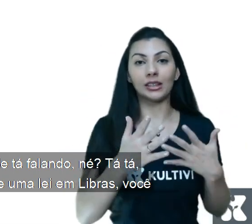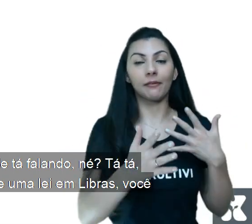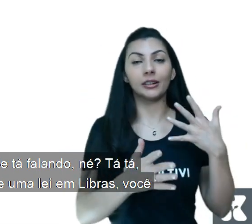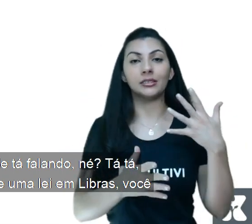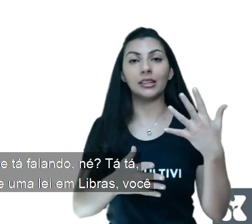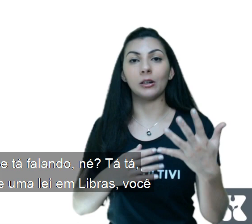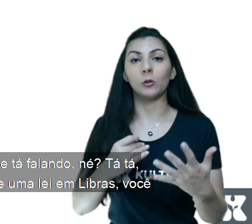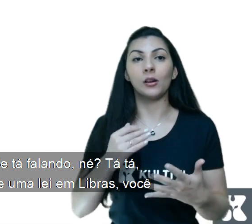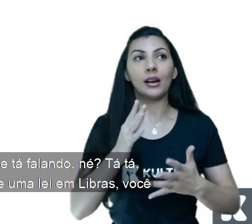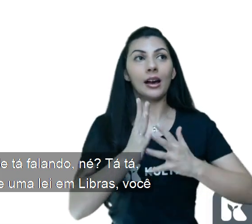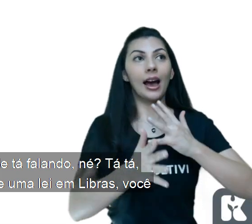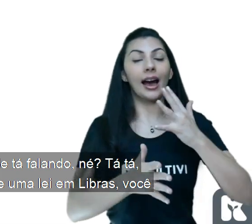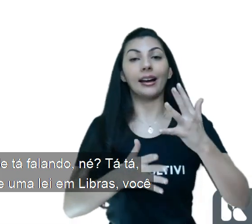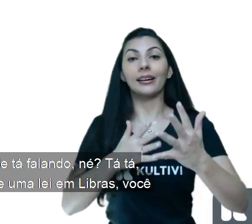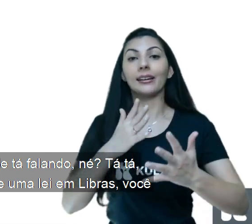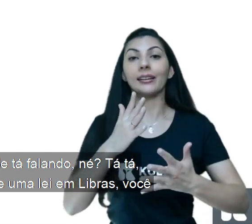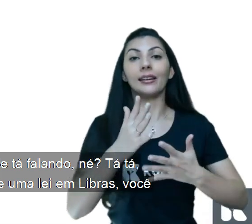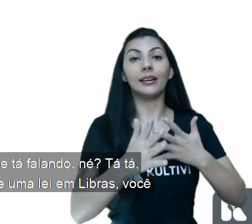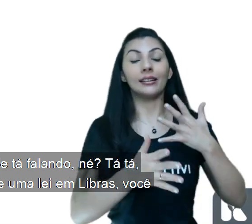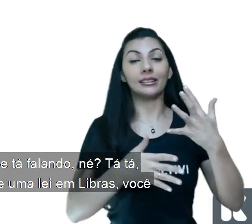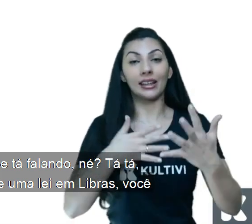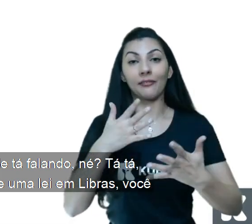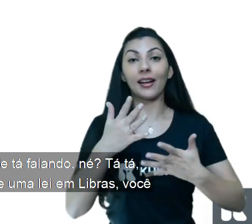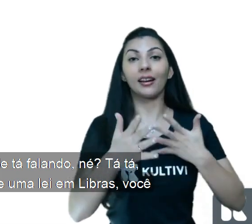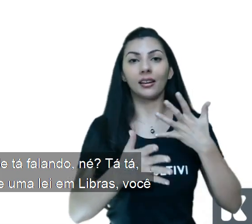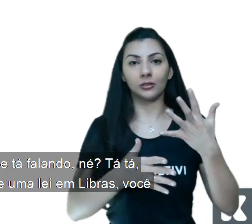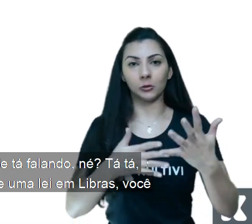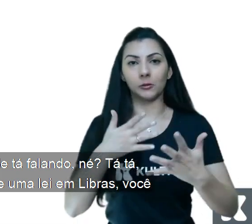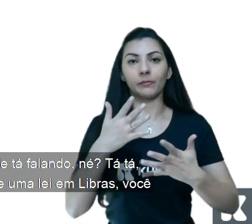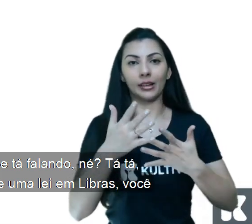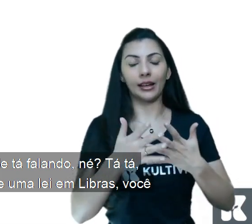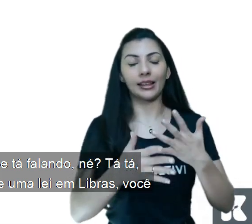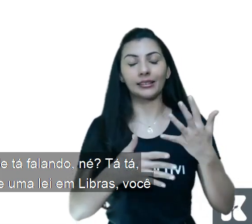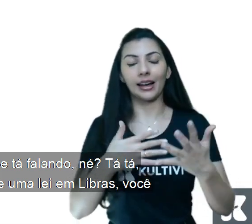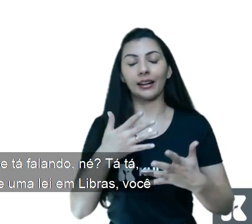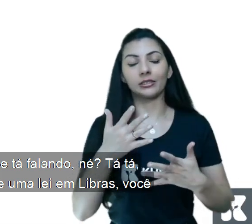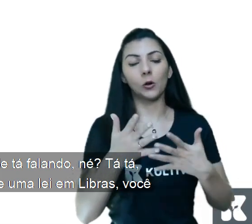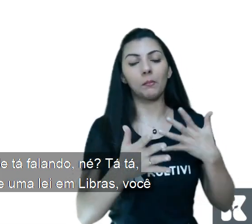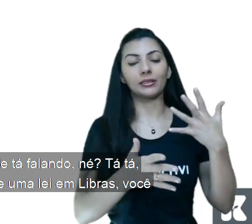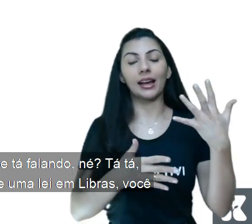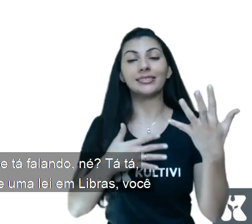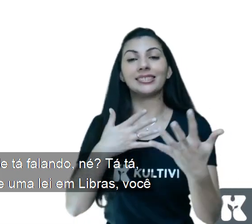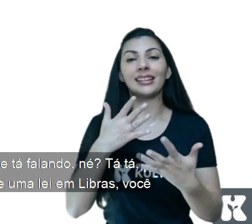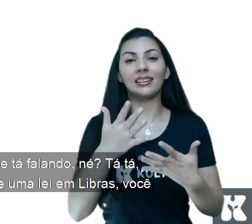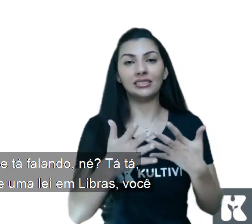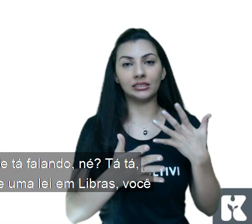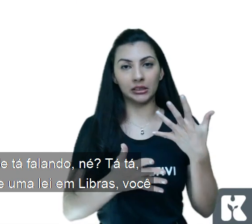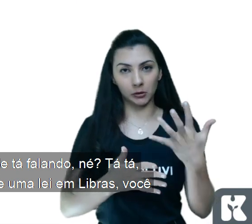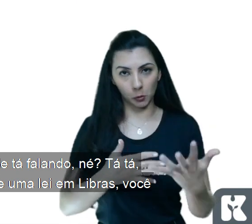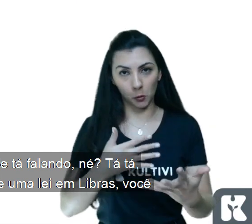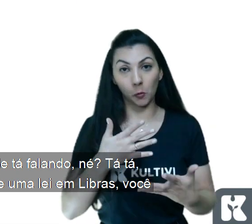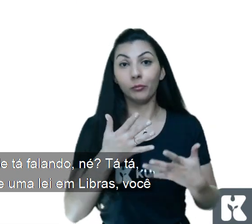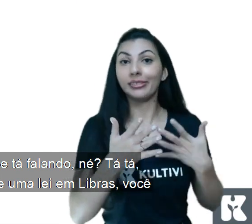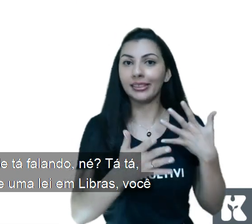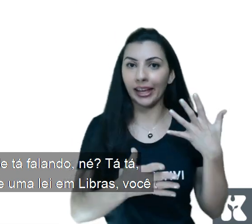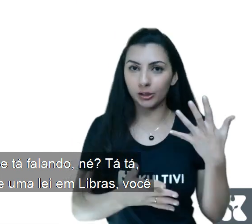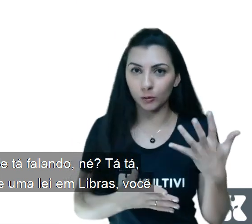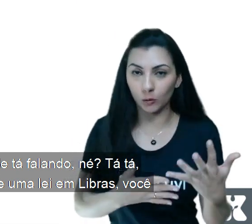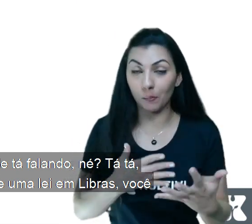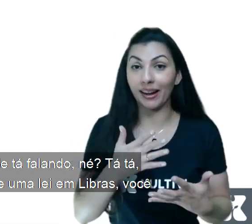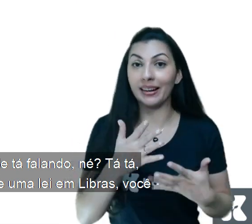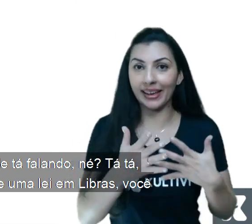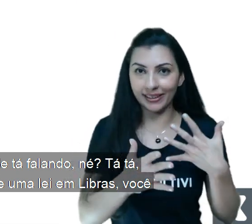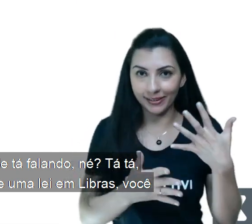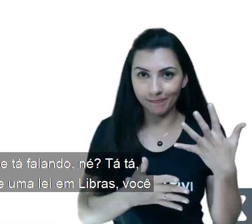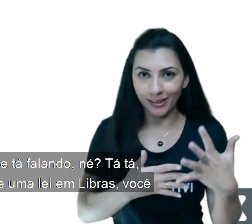surdo está fazendo ele está falando, né, está sinalizando um